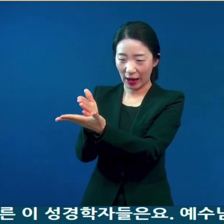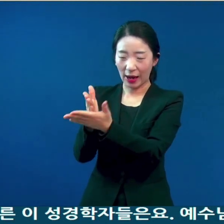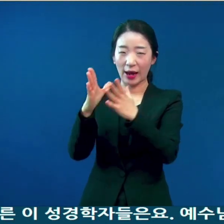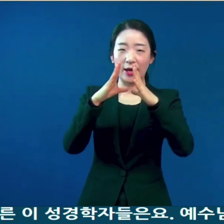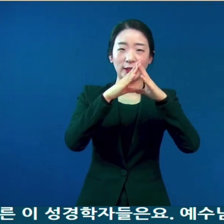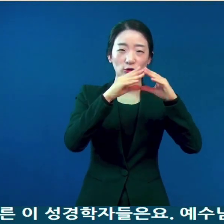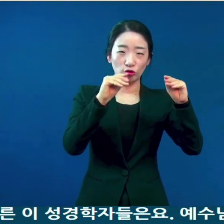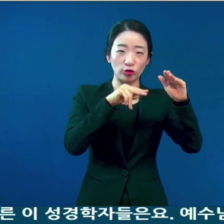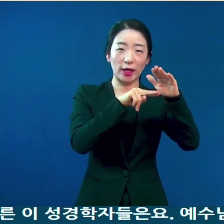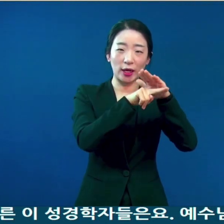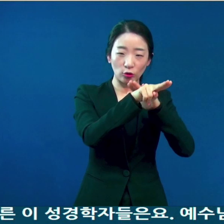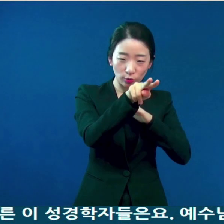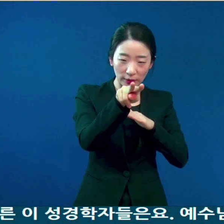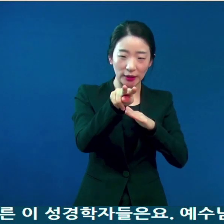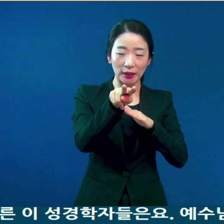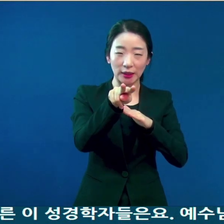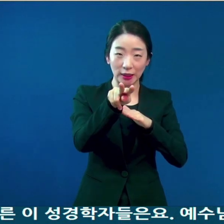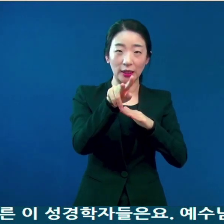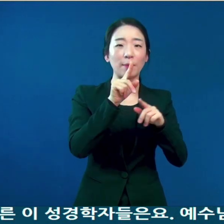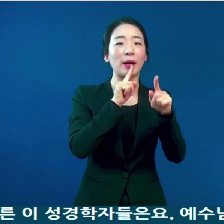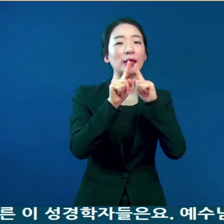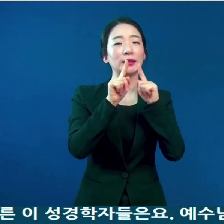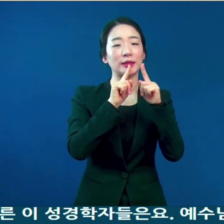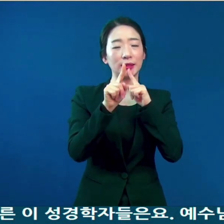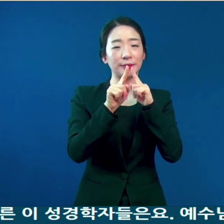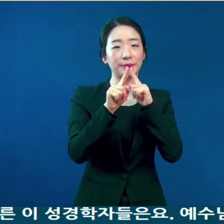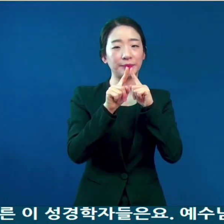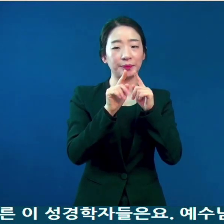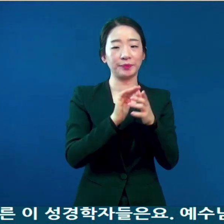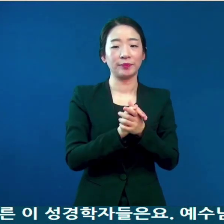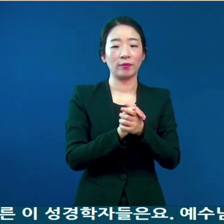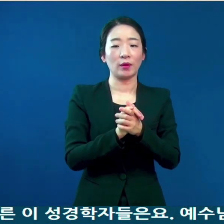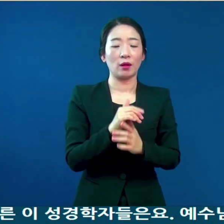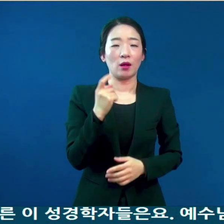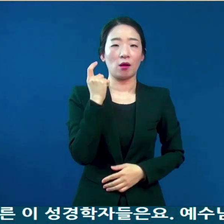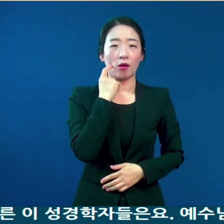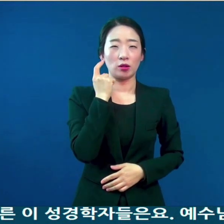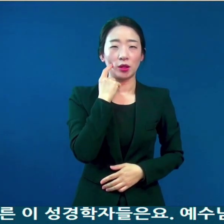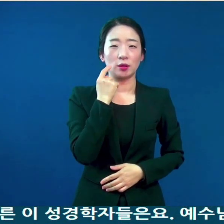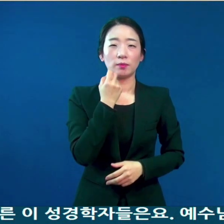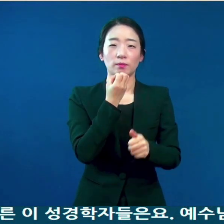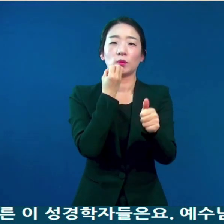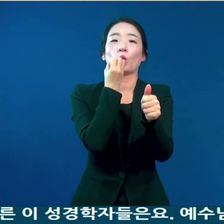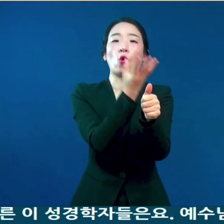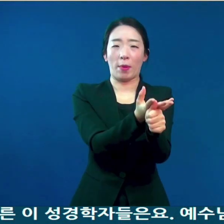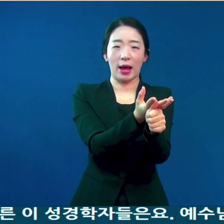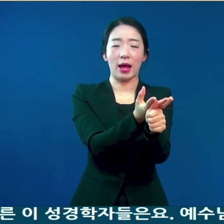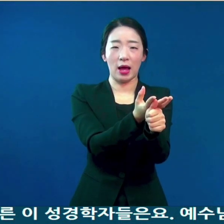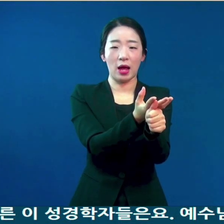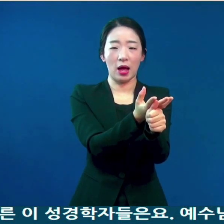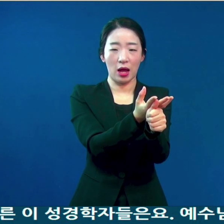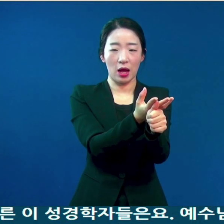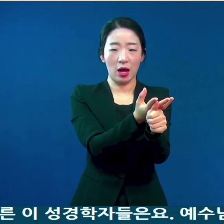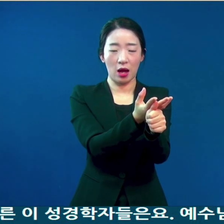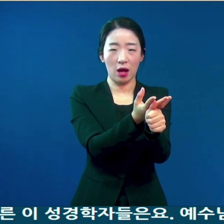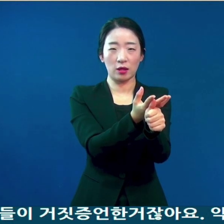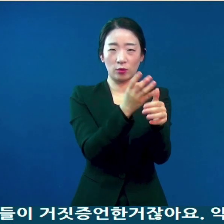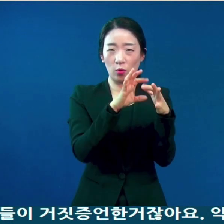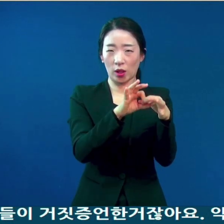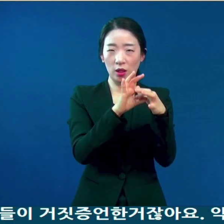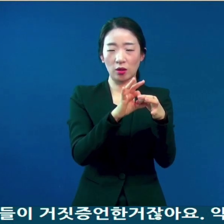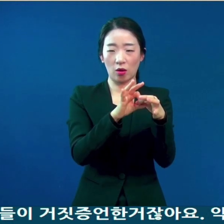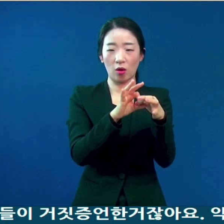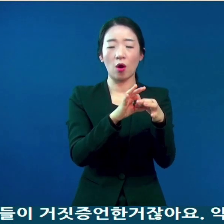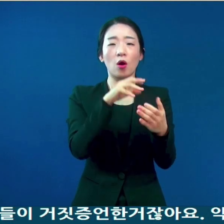23장 1절 말씀이다. 또 거짓 고발에 연루되어서 무고한 사람을 죽게 하지 말라.